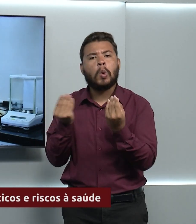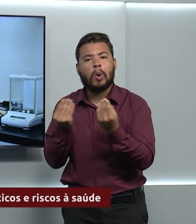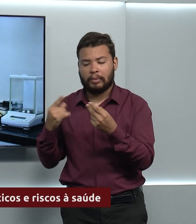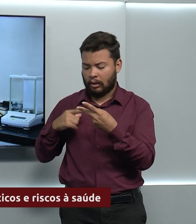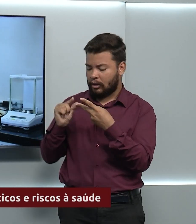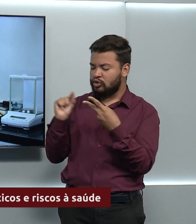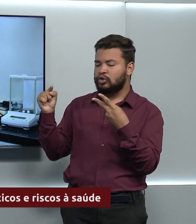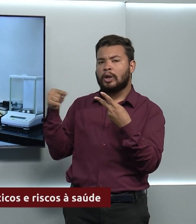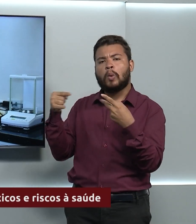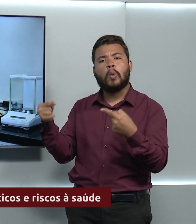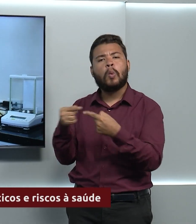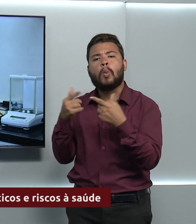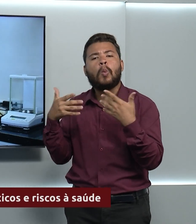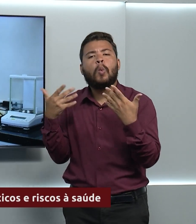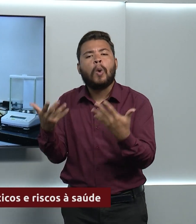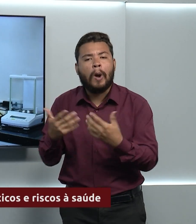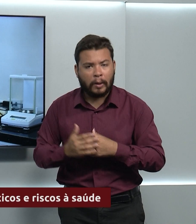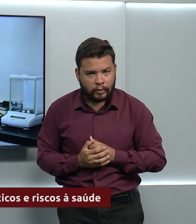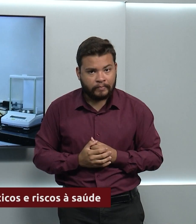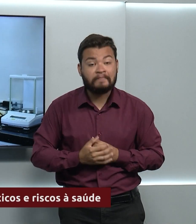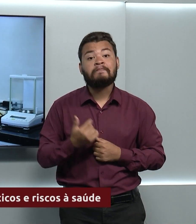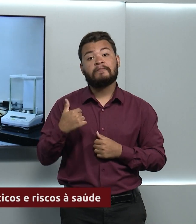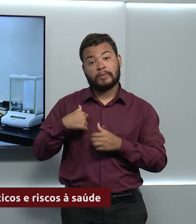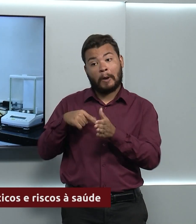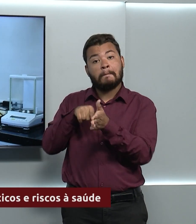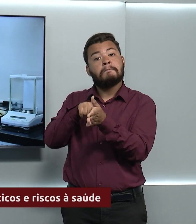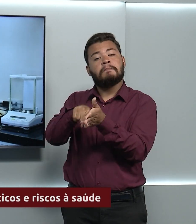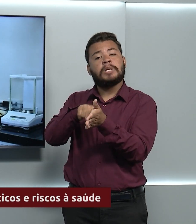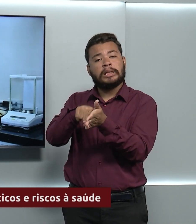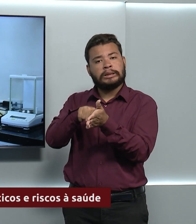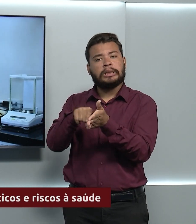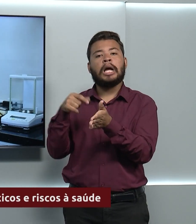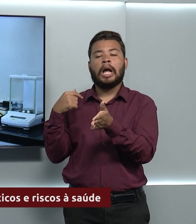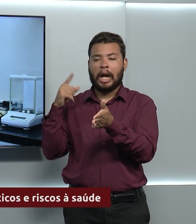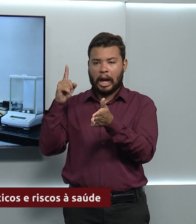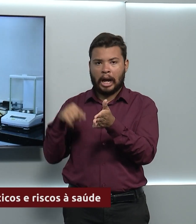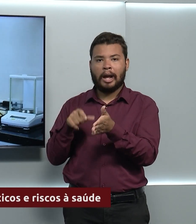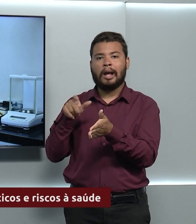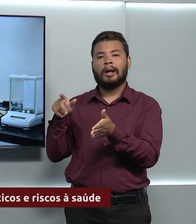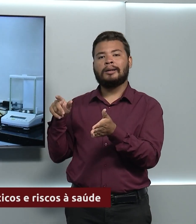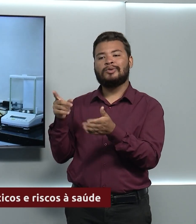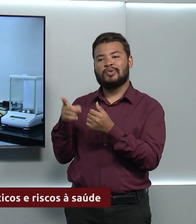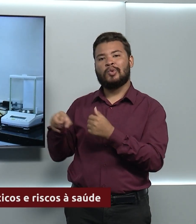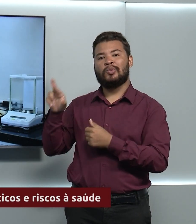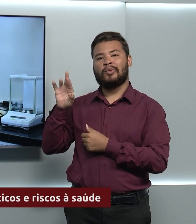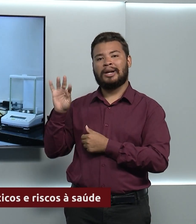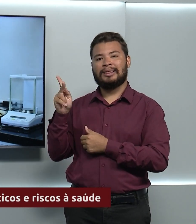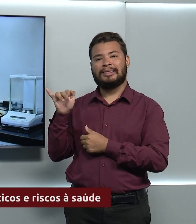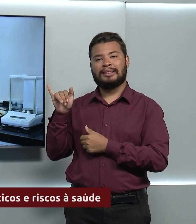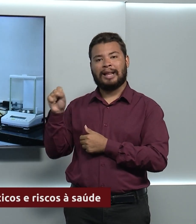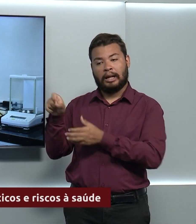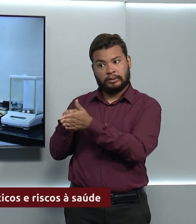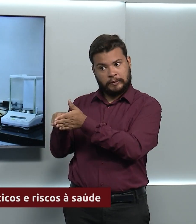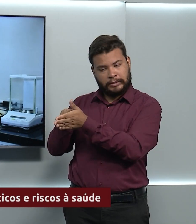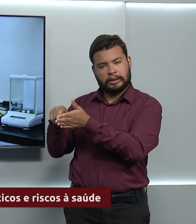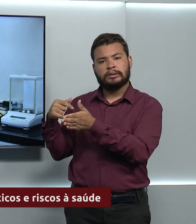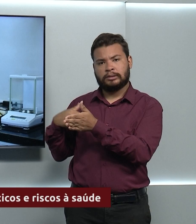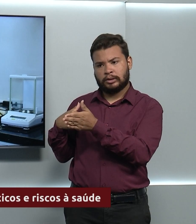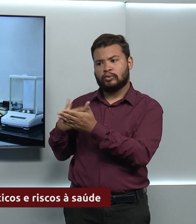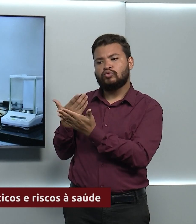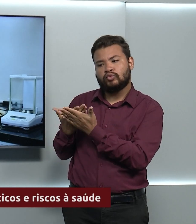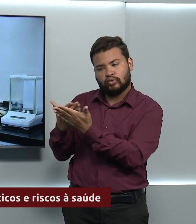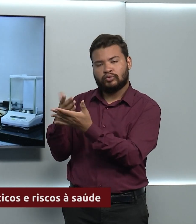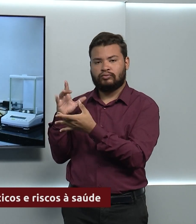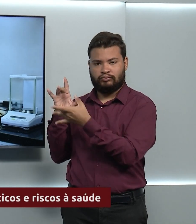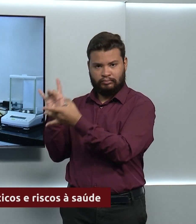Então, a minha pesquisa é uma continuação do estudo da doutora Thaís, mas eu trabalho com outros tipos de análises,